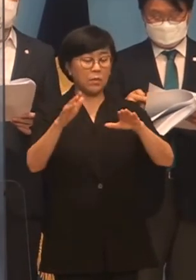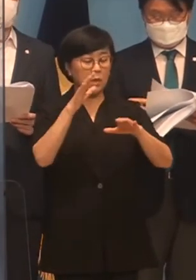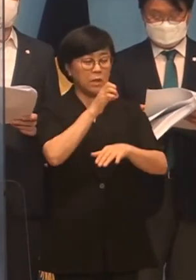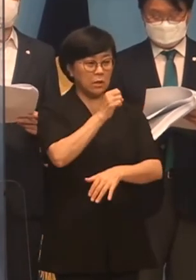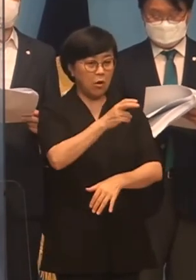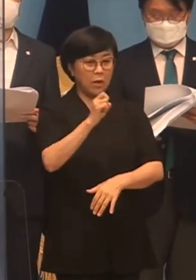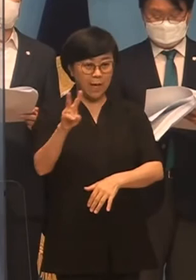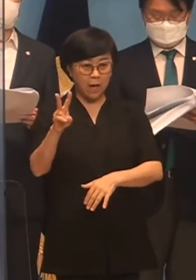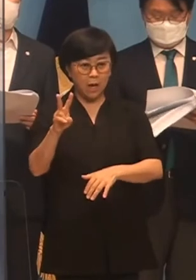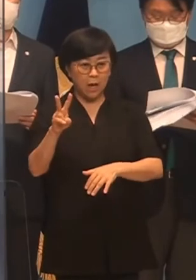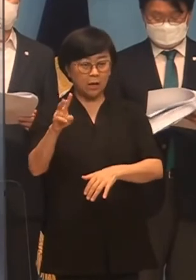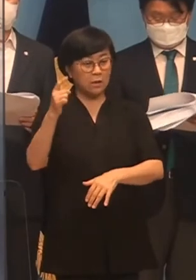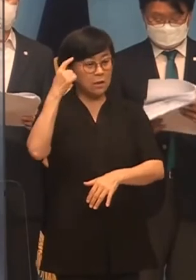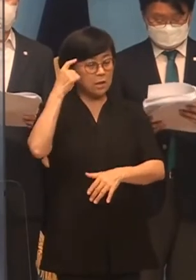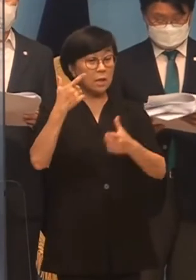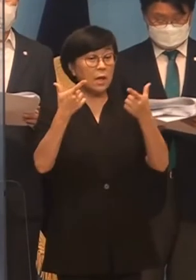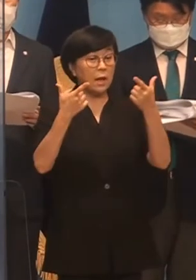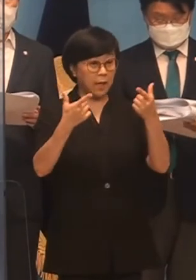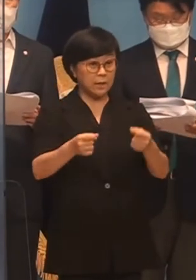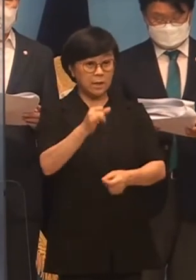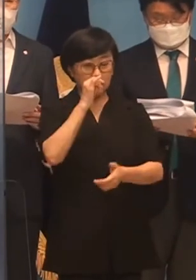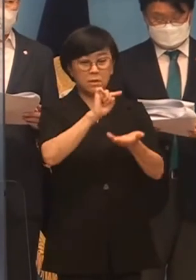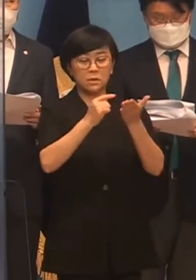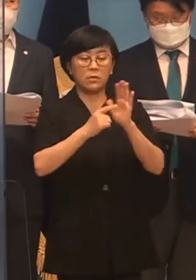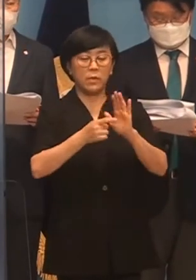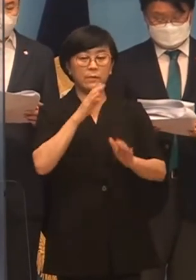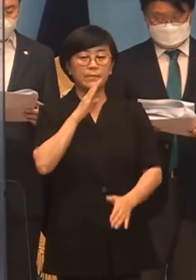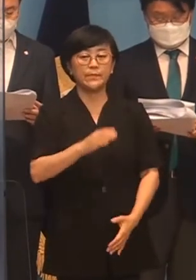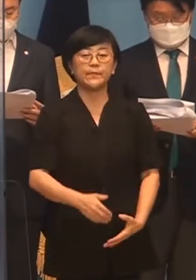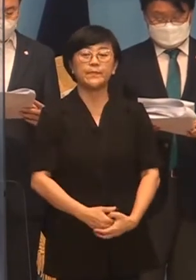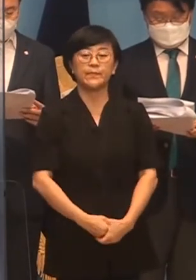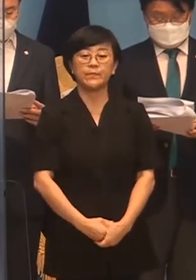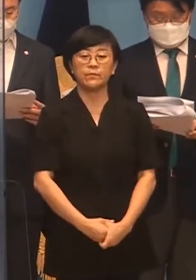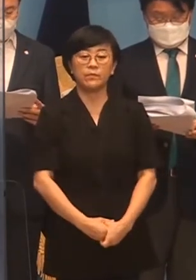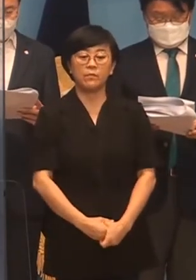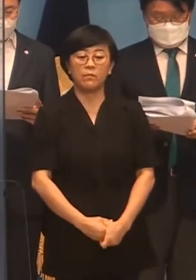여야 공이 인식을 같이 하고 있다는 증거입니다.